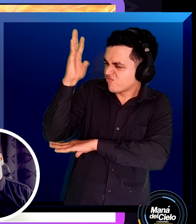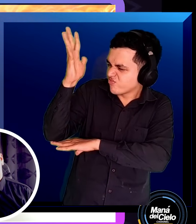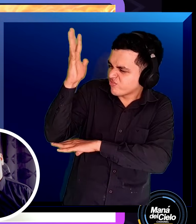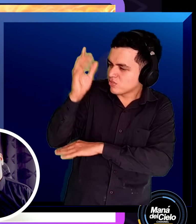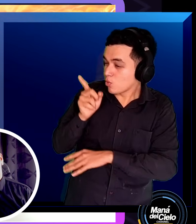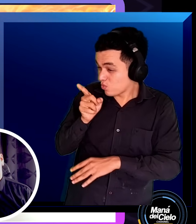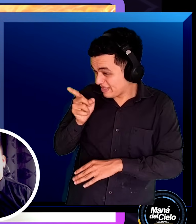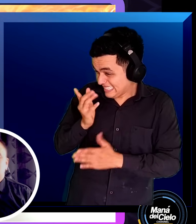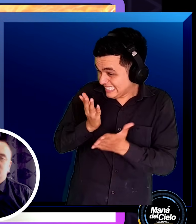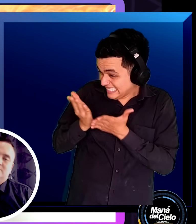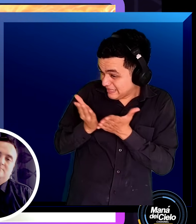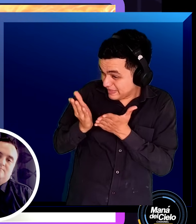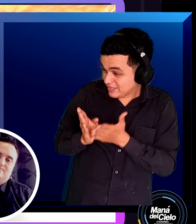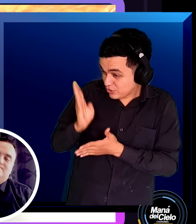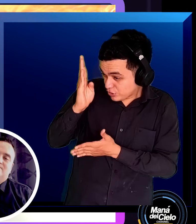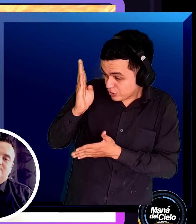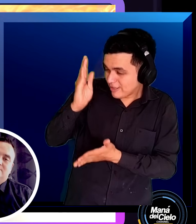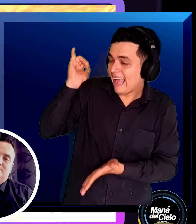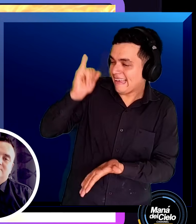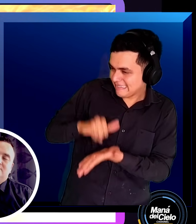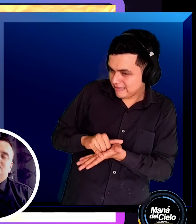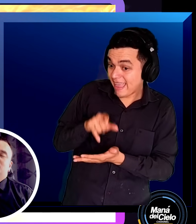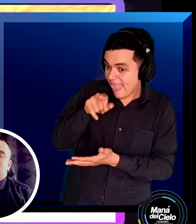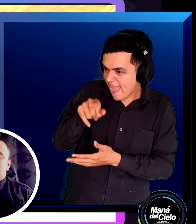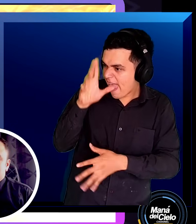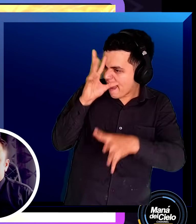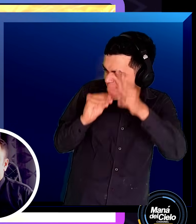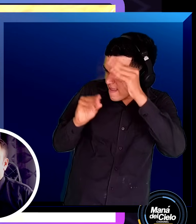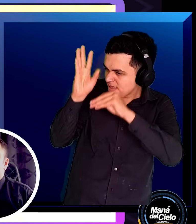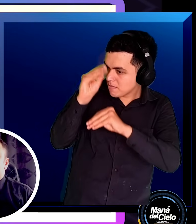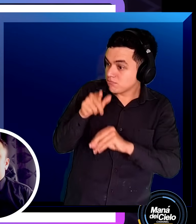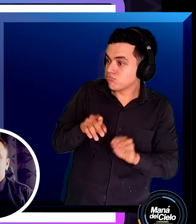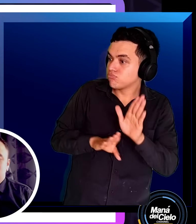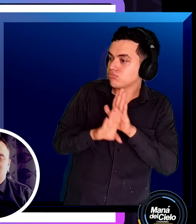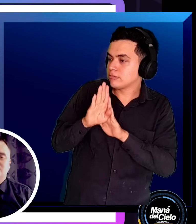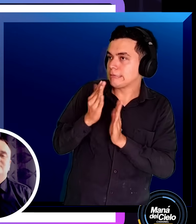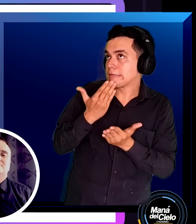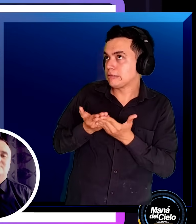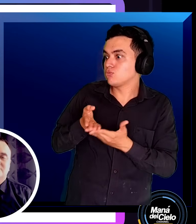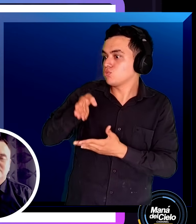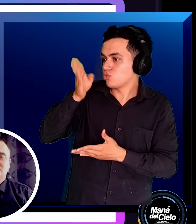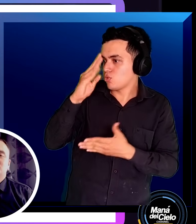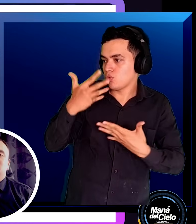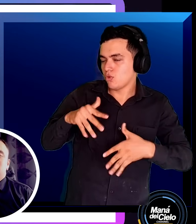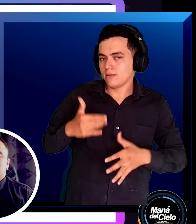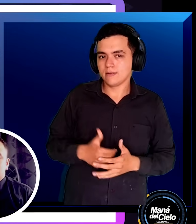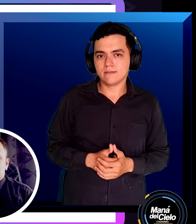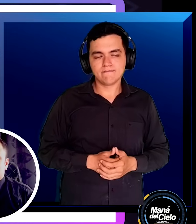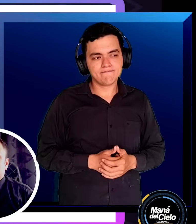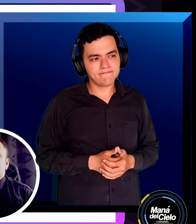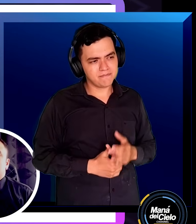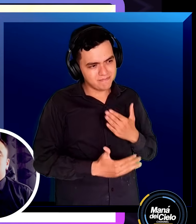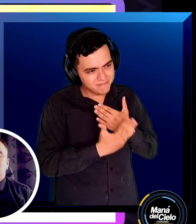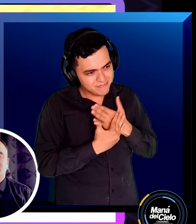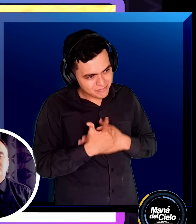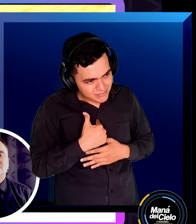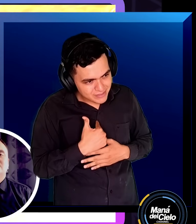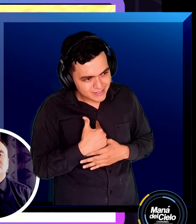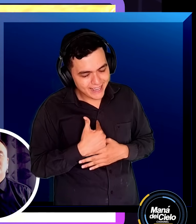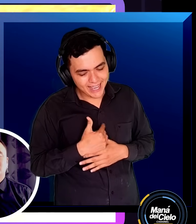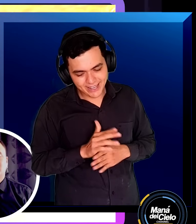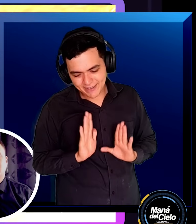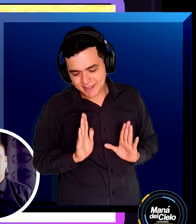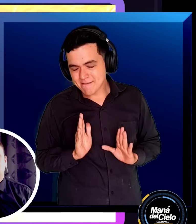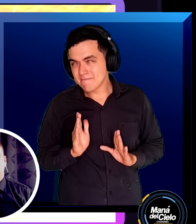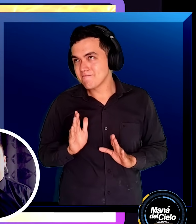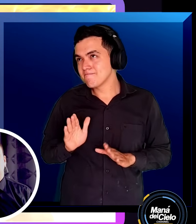sentí supremamente cansada y con mucho peso por este campamento. Entonces le dije a mi esposo, no te puedo acompañar.